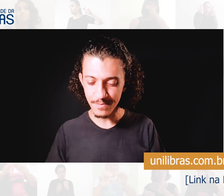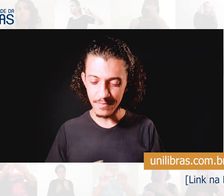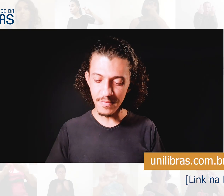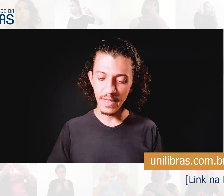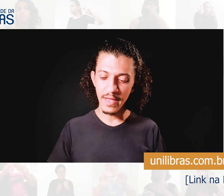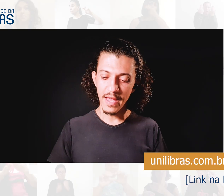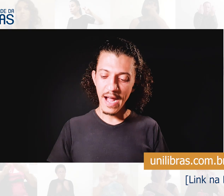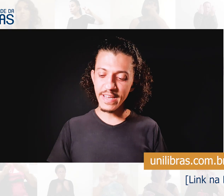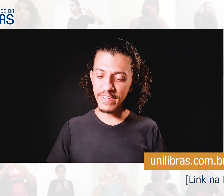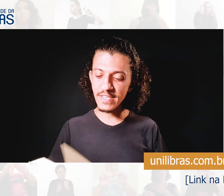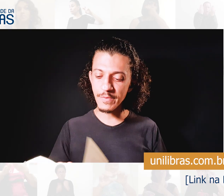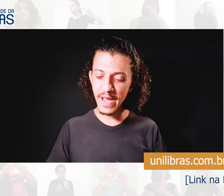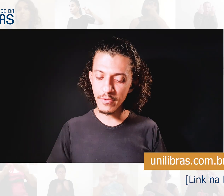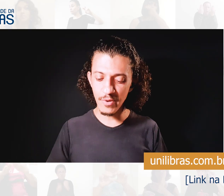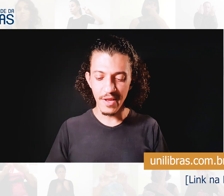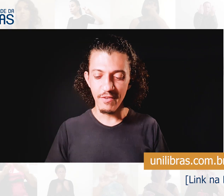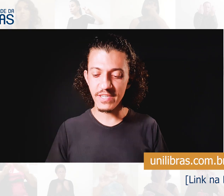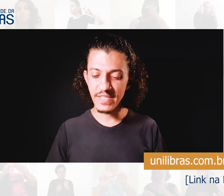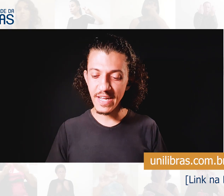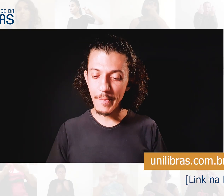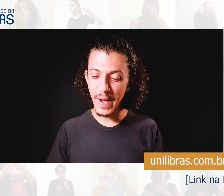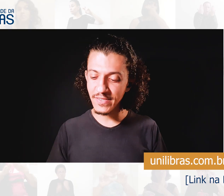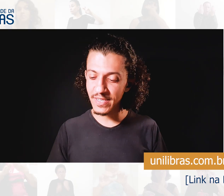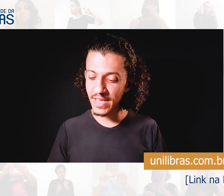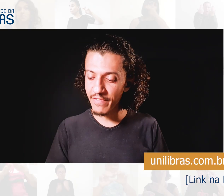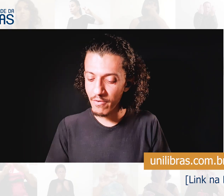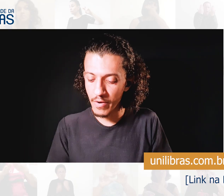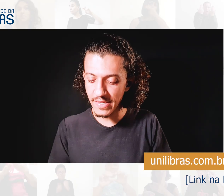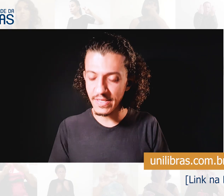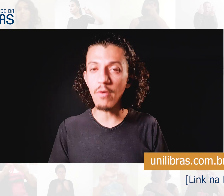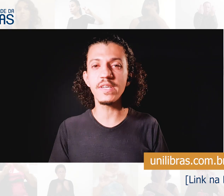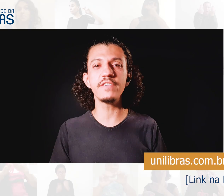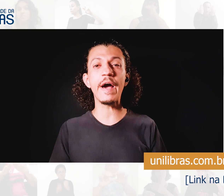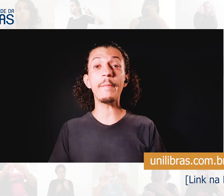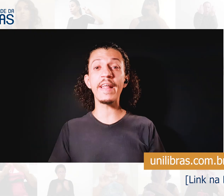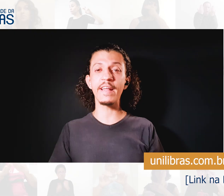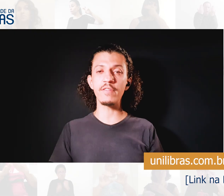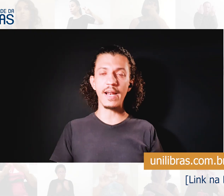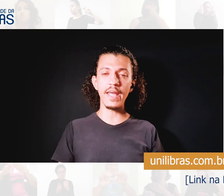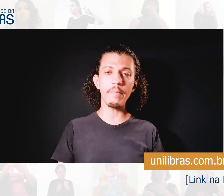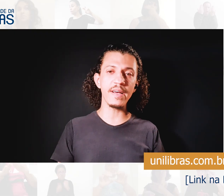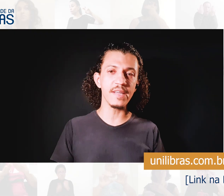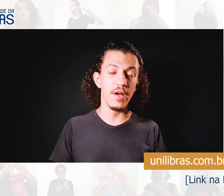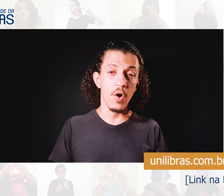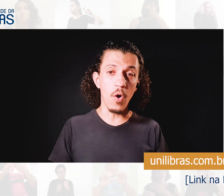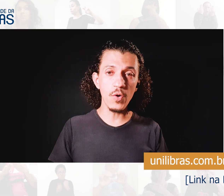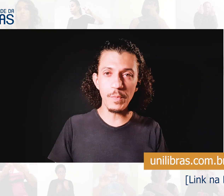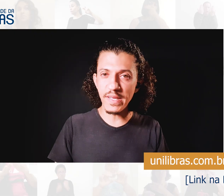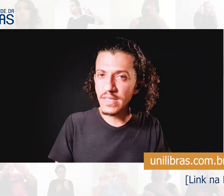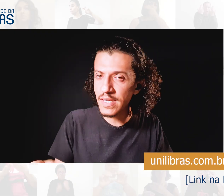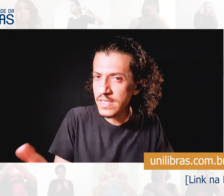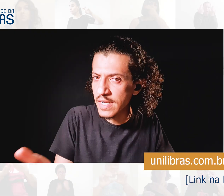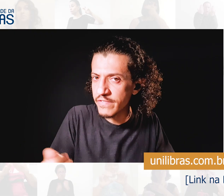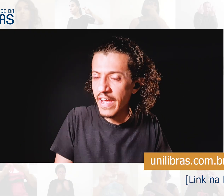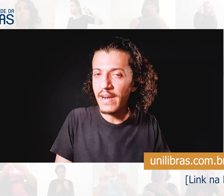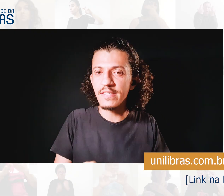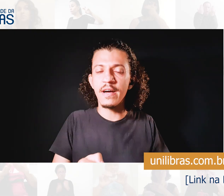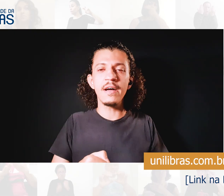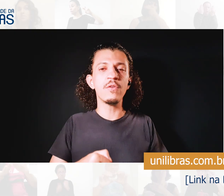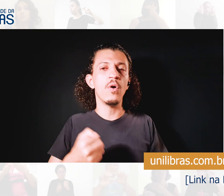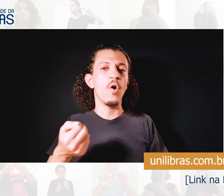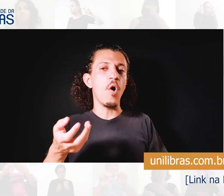sinais. Através desse método, você vai ser capaz de escrever qualquer sinal que você estiver aprendendo da Libras, ou de pesquisas que você